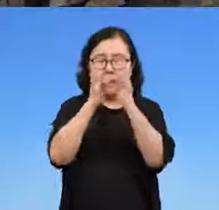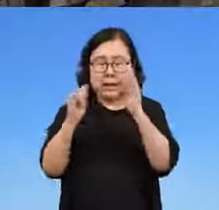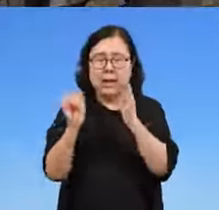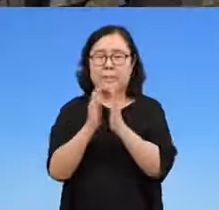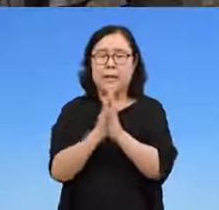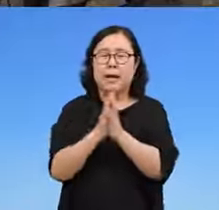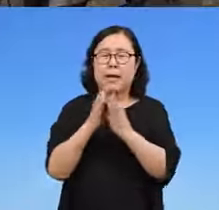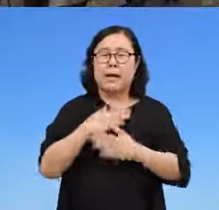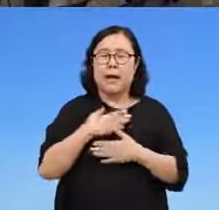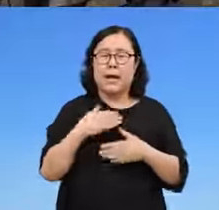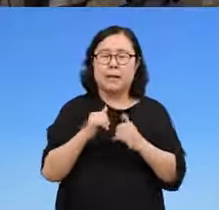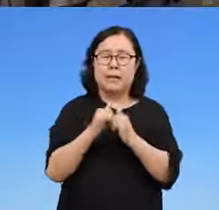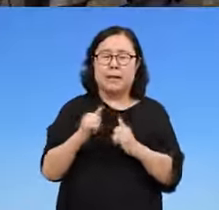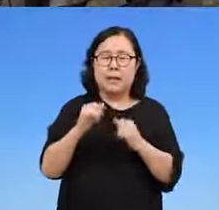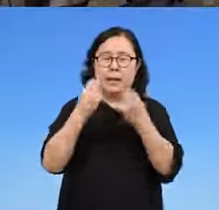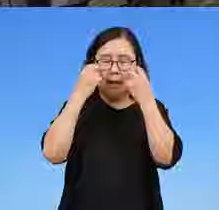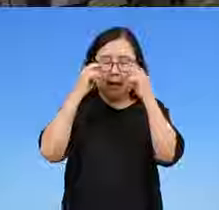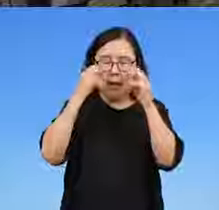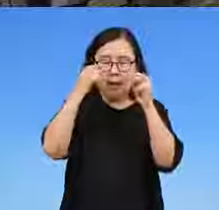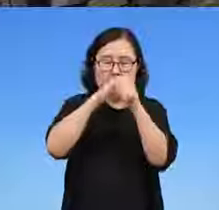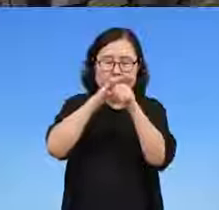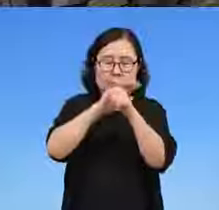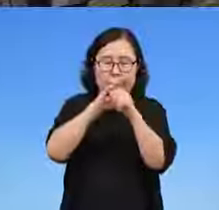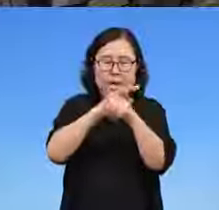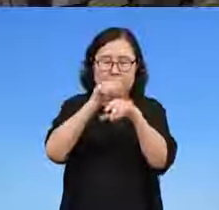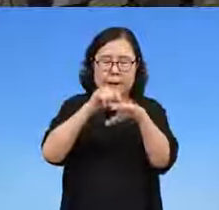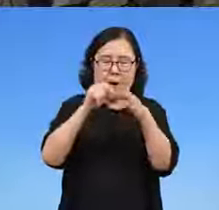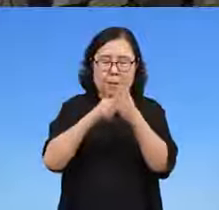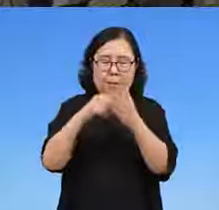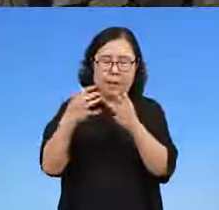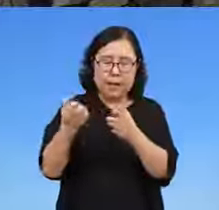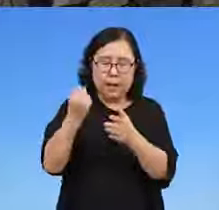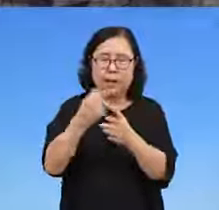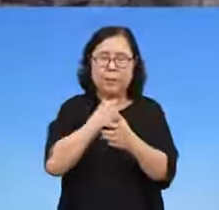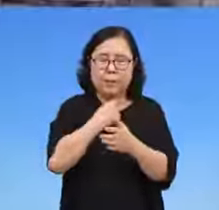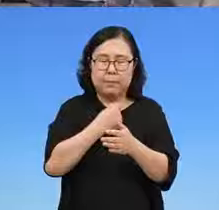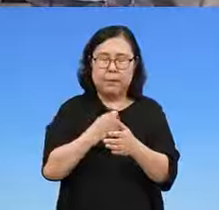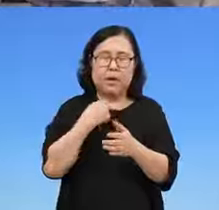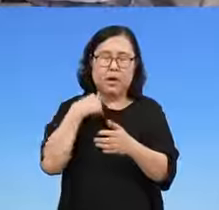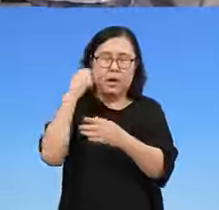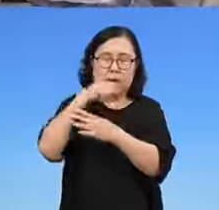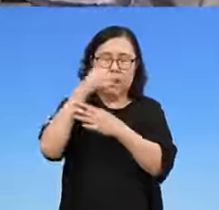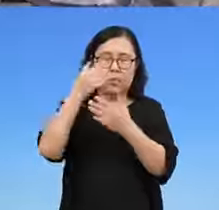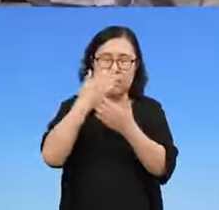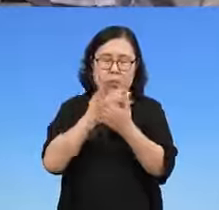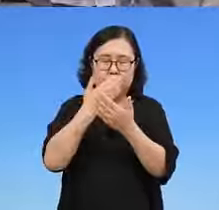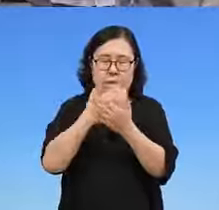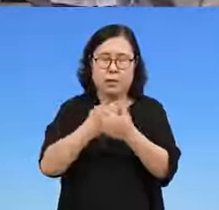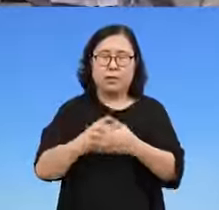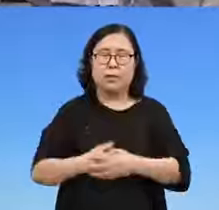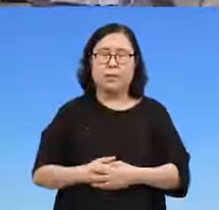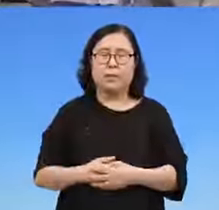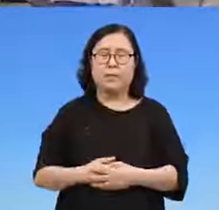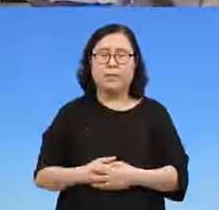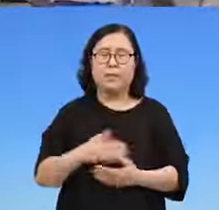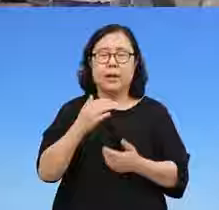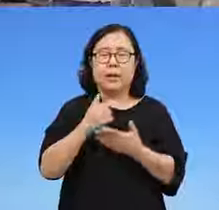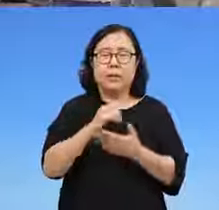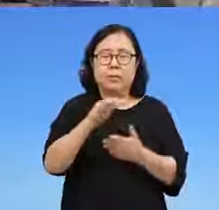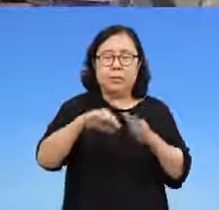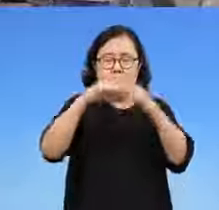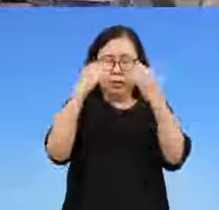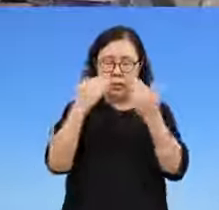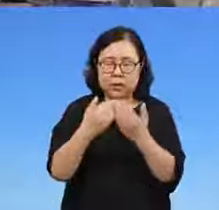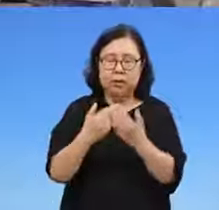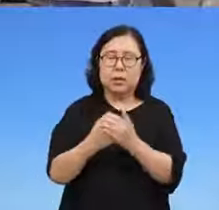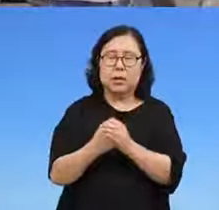사람의 그 아버지의 약자를 향한 긍휼한 마음이 회복되기를 원합니다. 허락하여 주시옵소서.